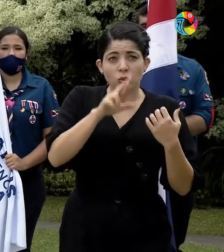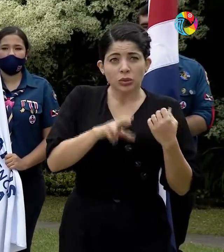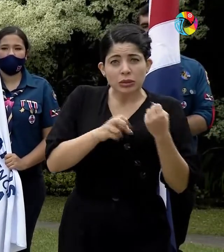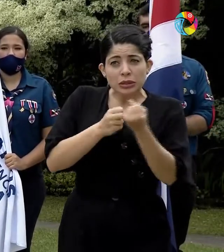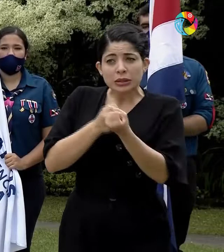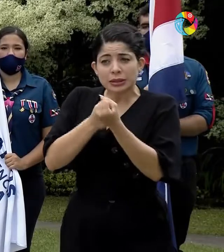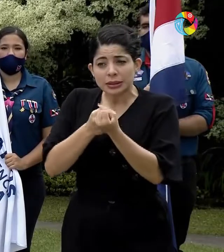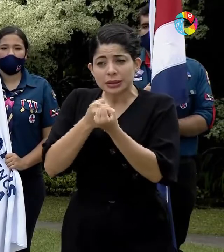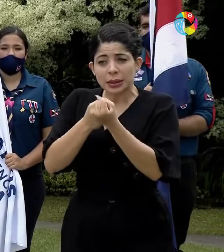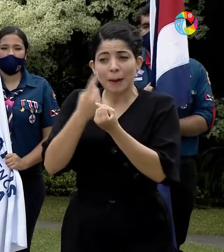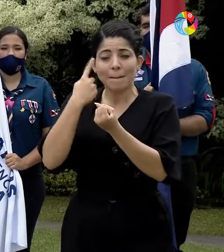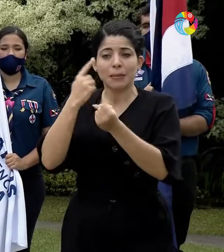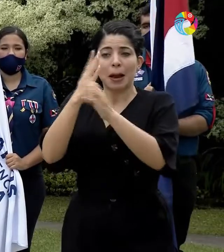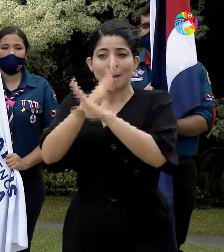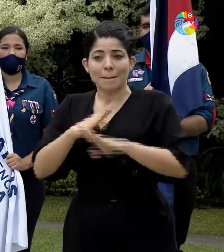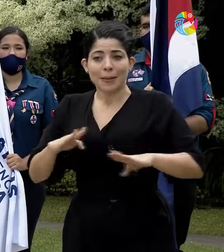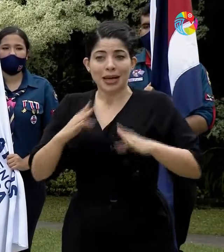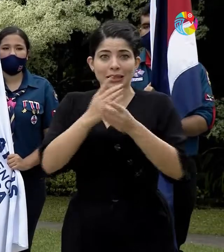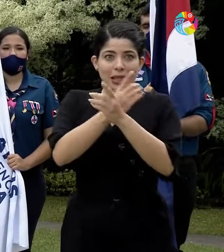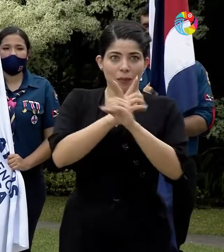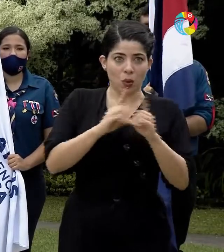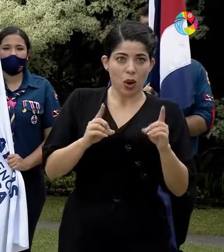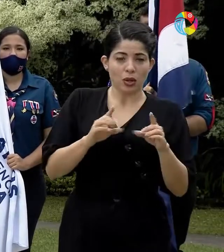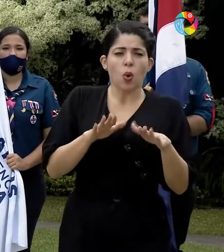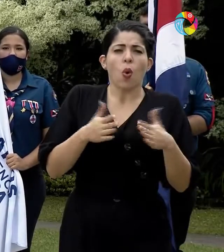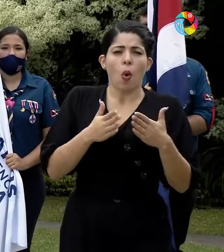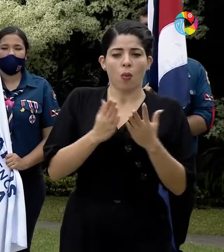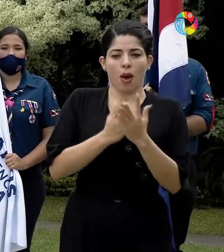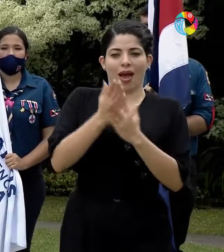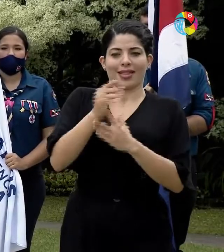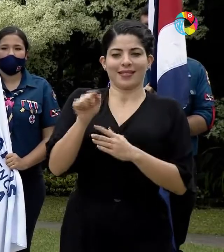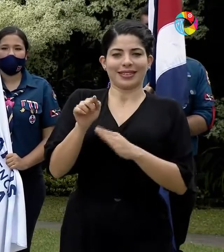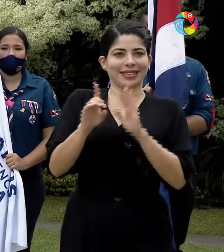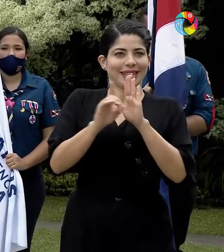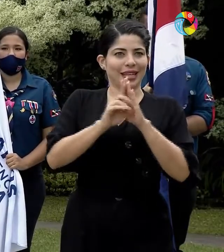paz y a la democracia a través de los derechos humanos.